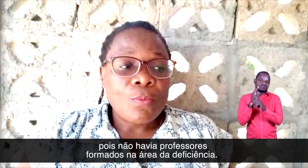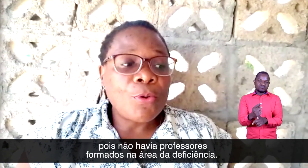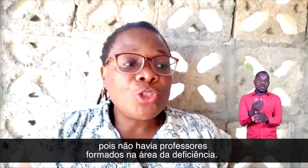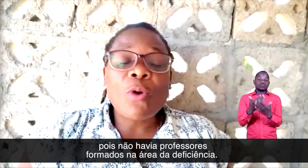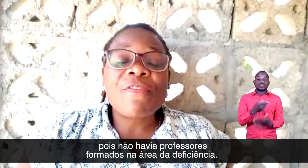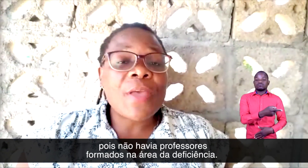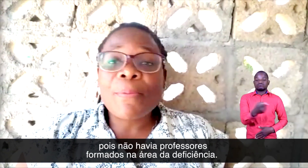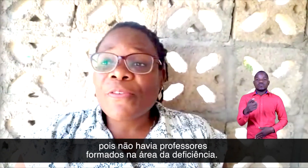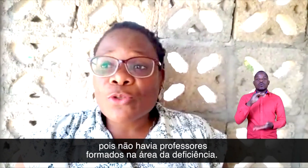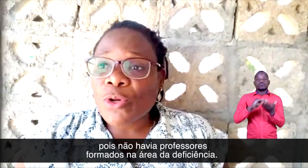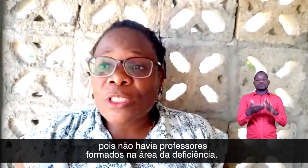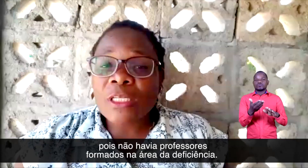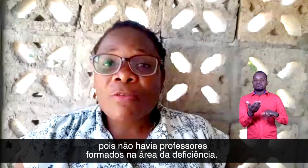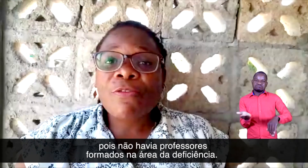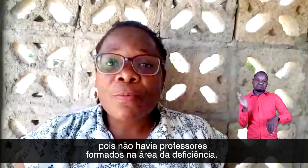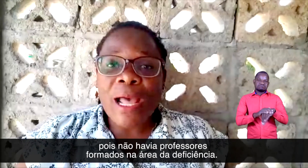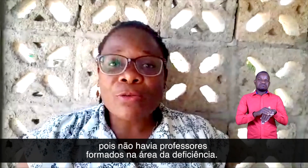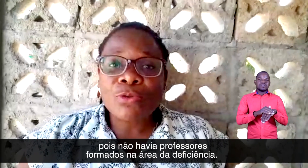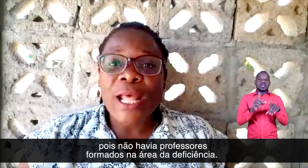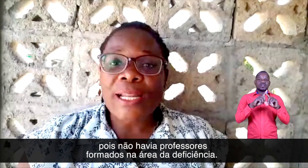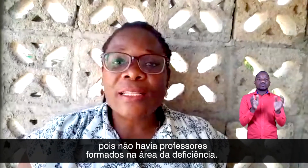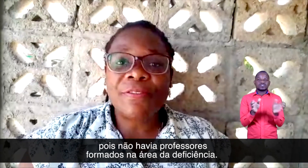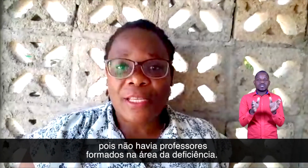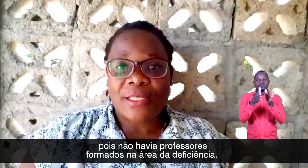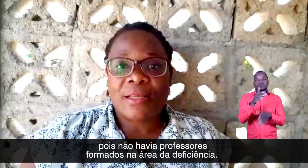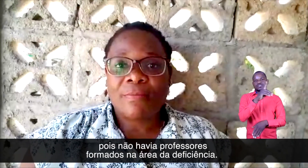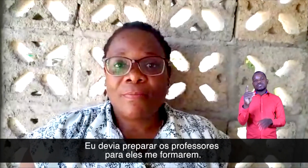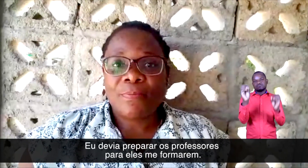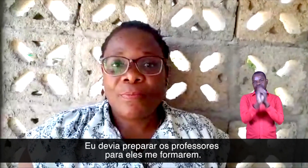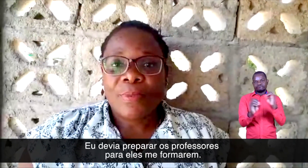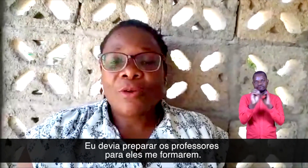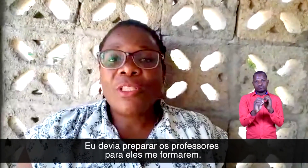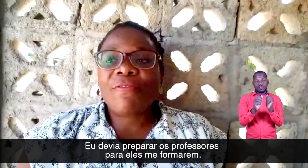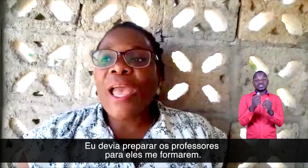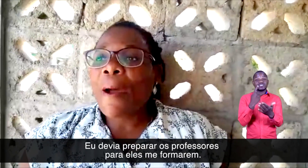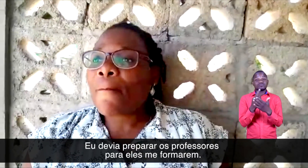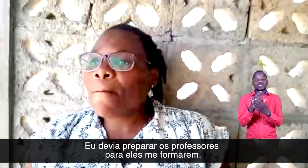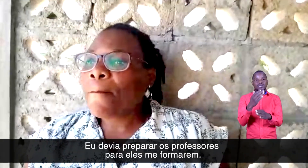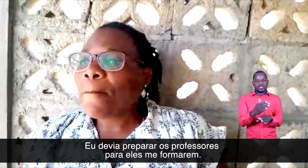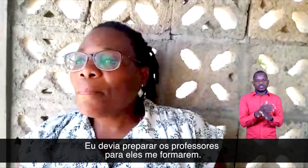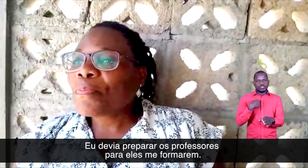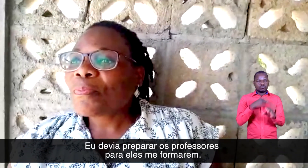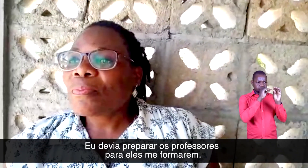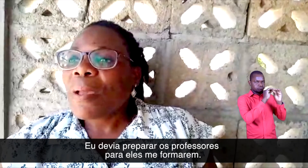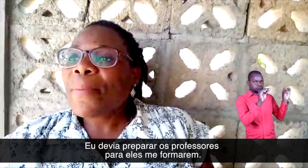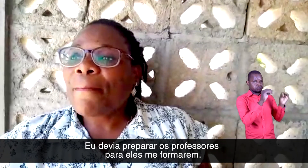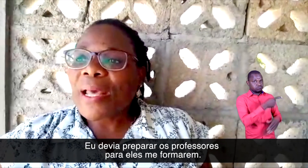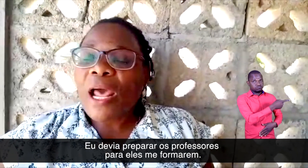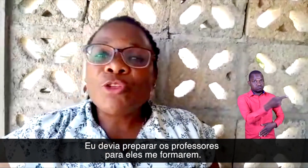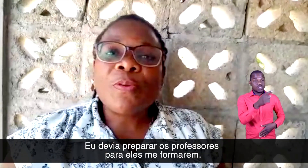pois não havia professores formados na área de deficiência. Eu devia preparar os